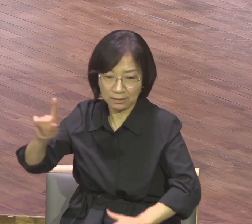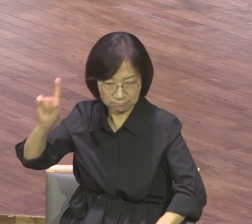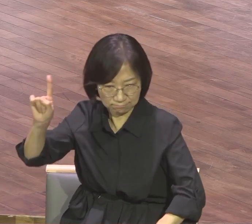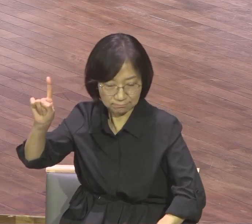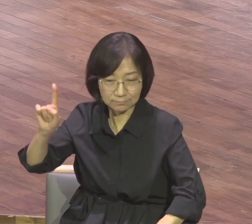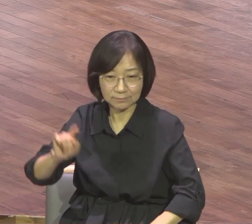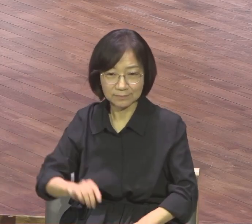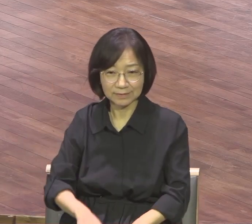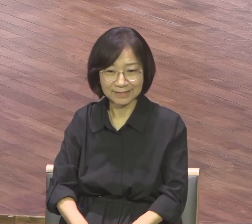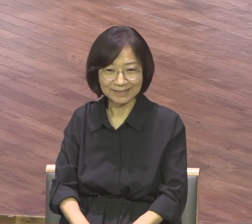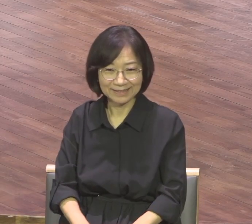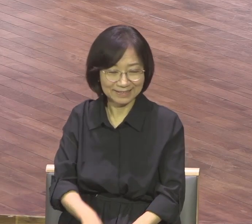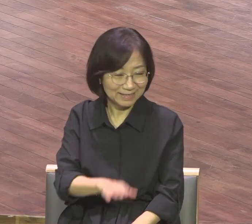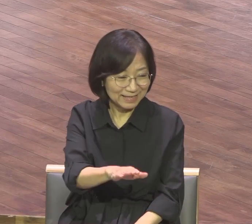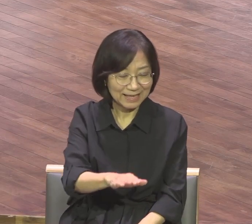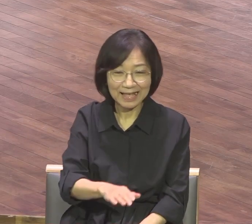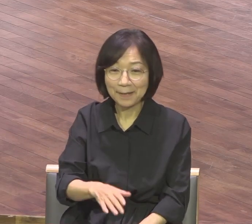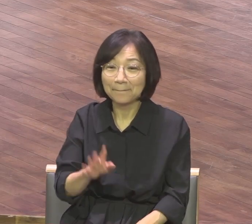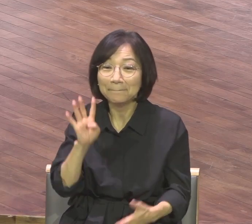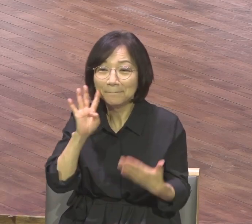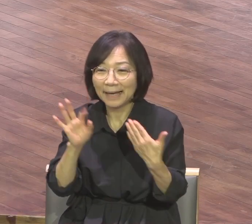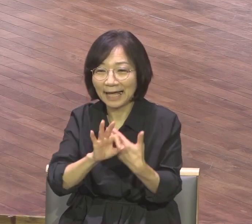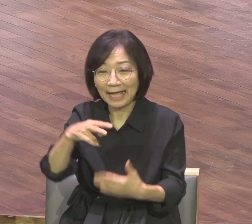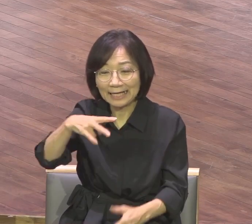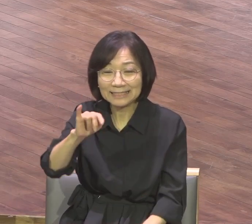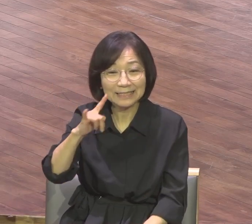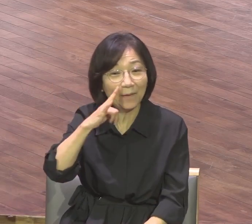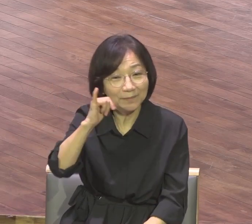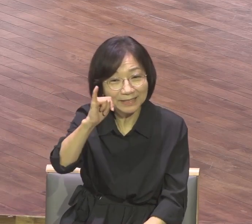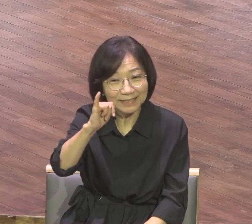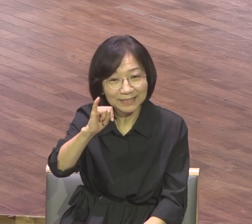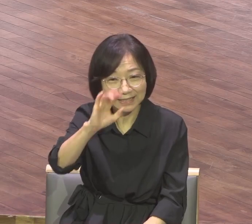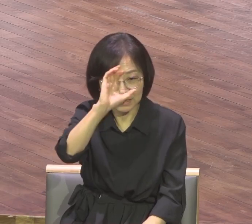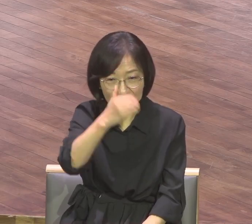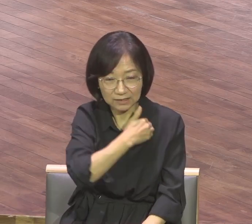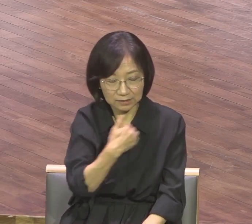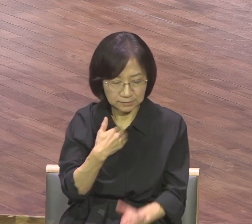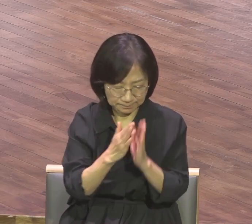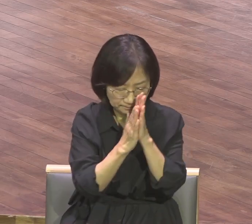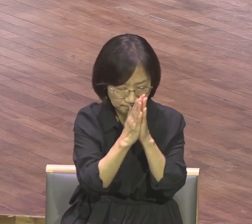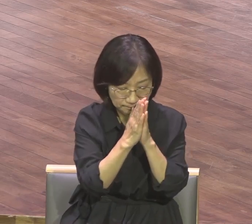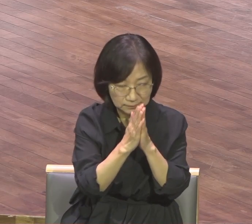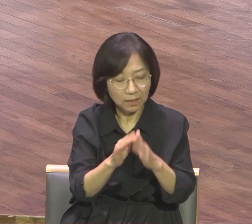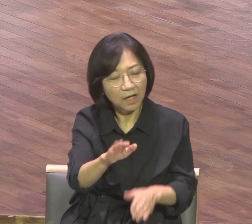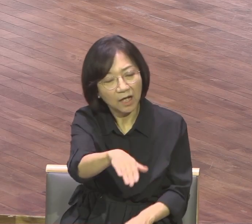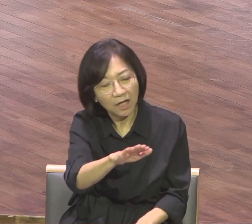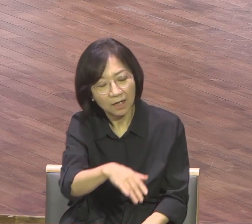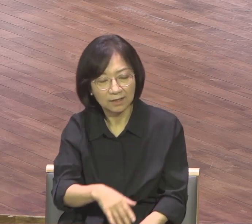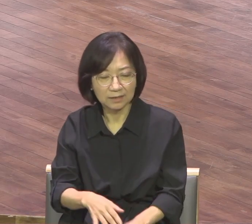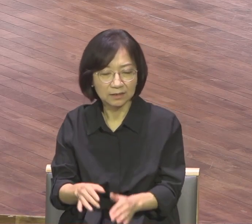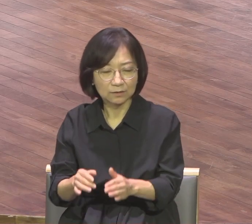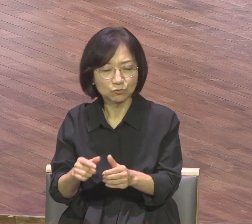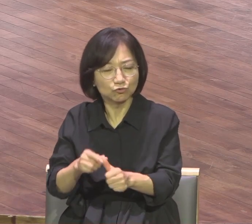시어머니가 천주에 나간다. 예수만 구원이다. 마리아 끼어들면 안 돼요.